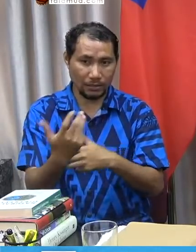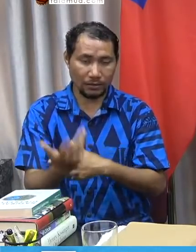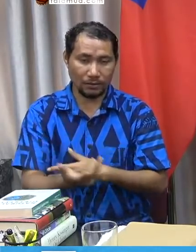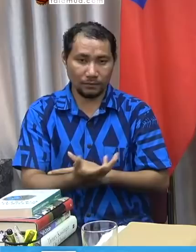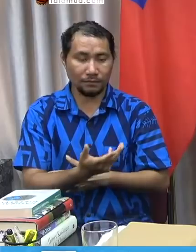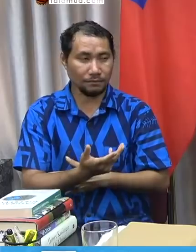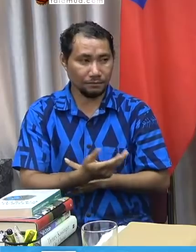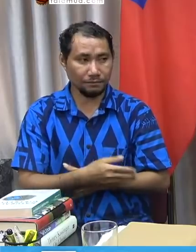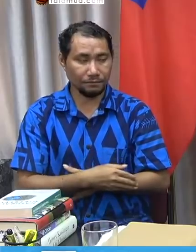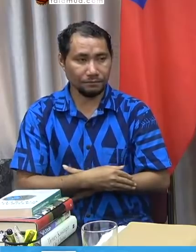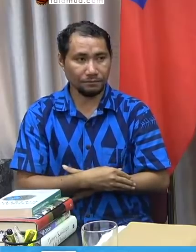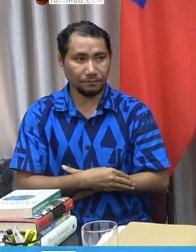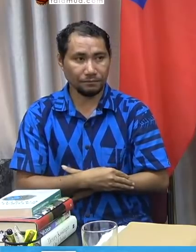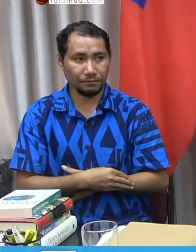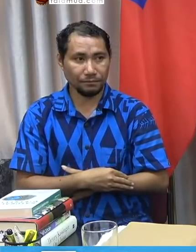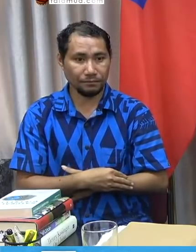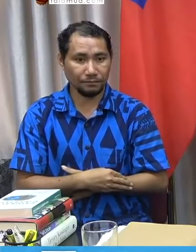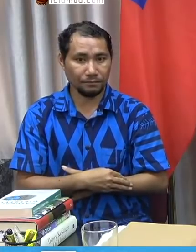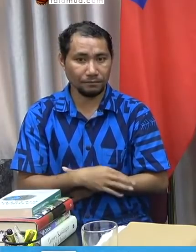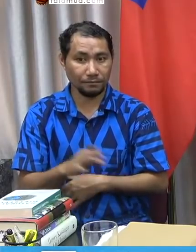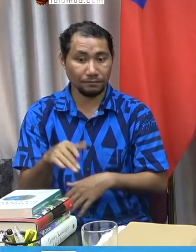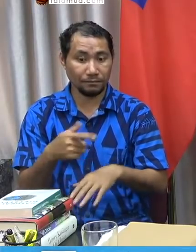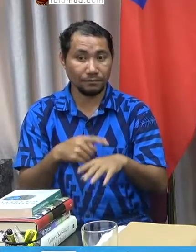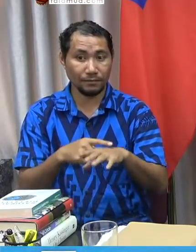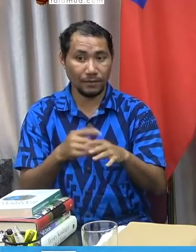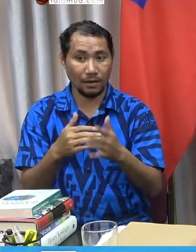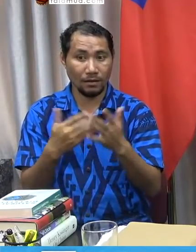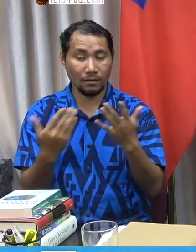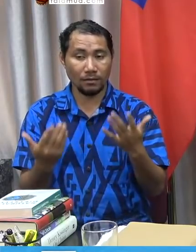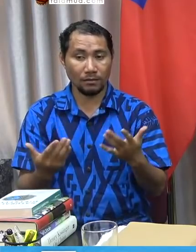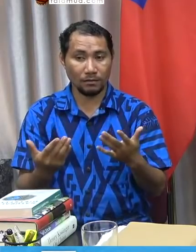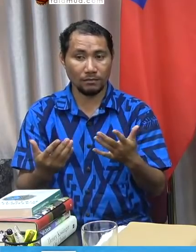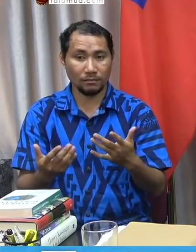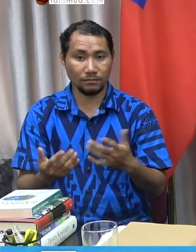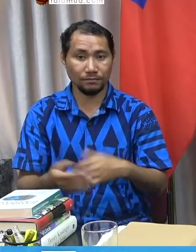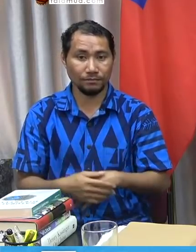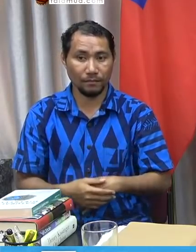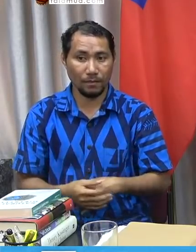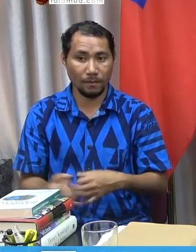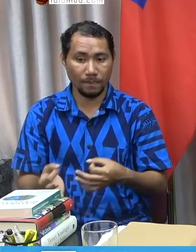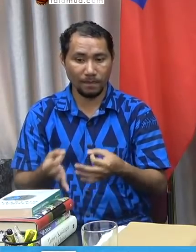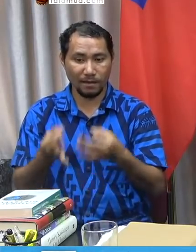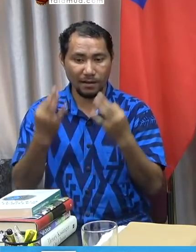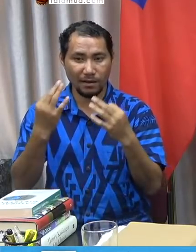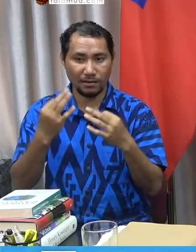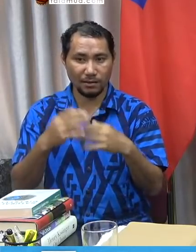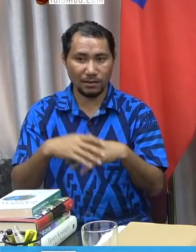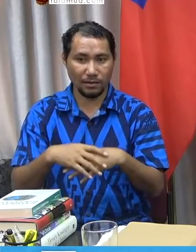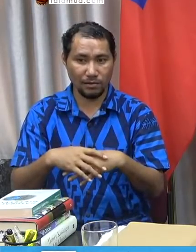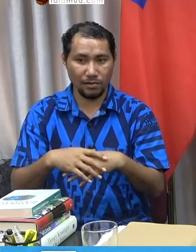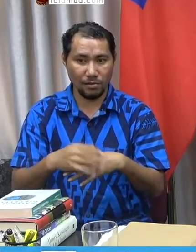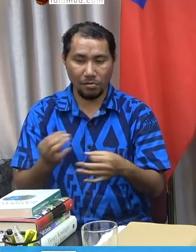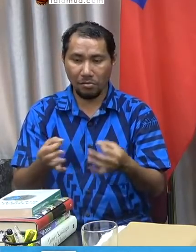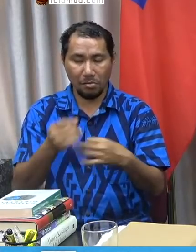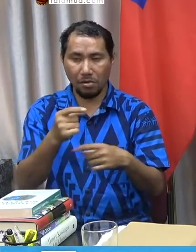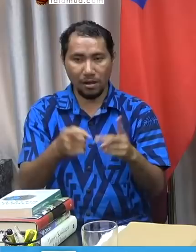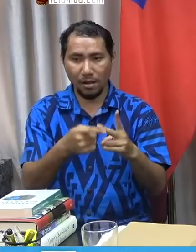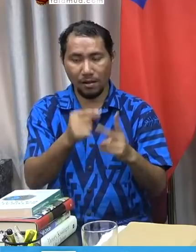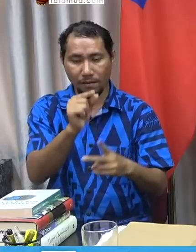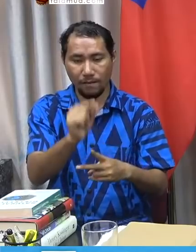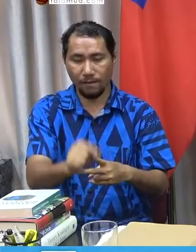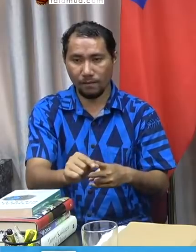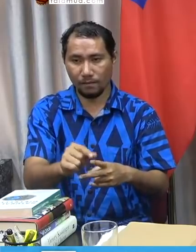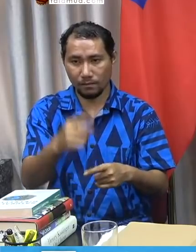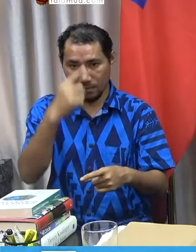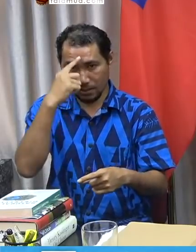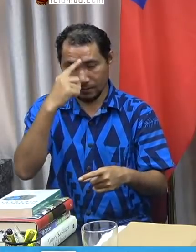na e taimi ala nei ele ia ni faalinga fo ele o ia sisi wa a we